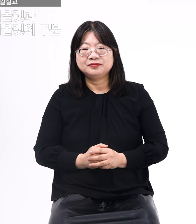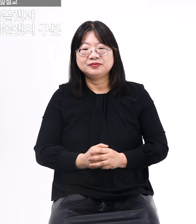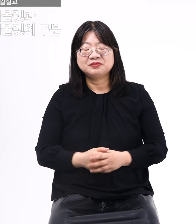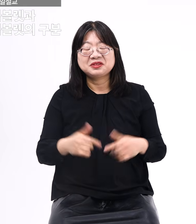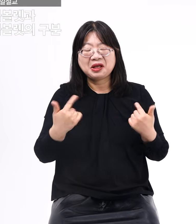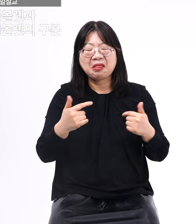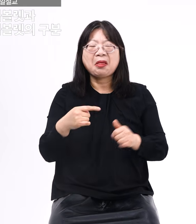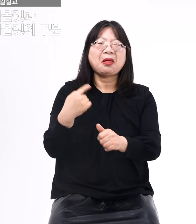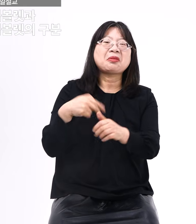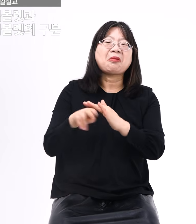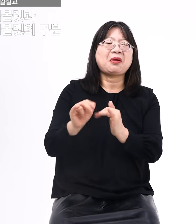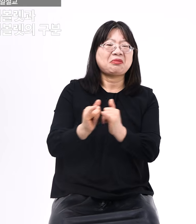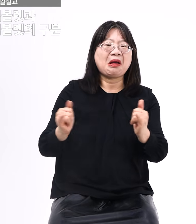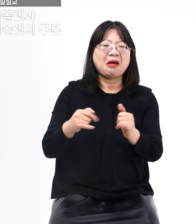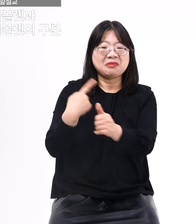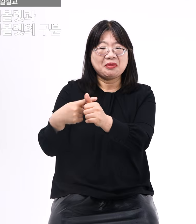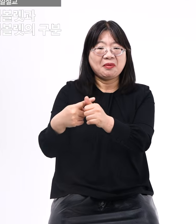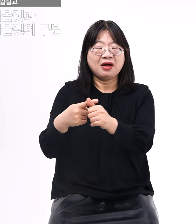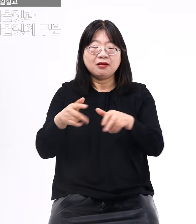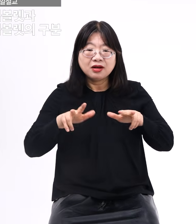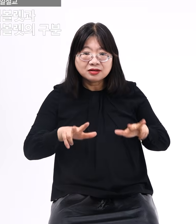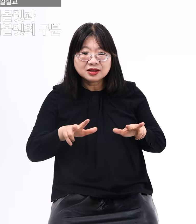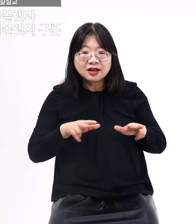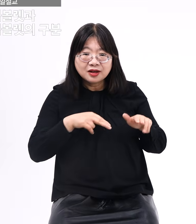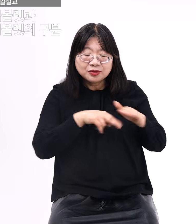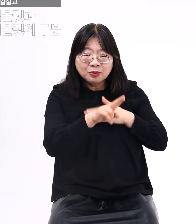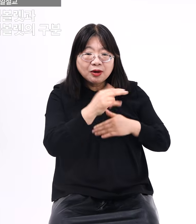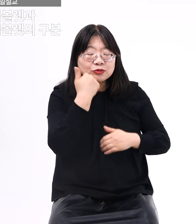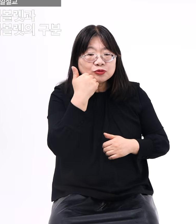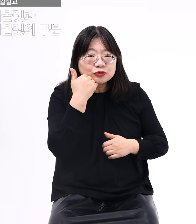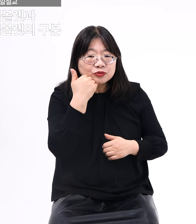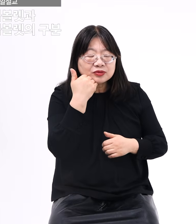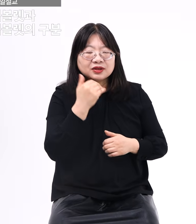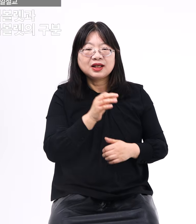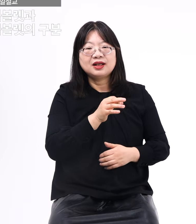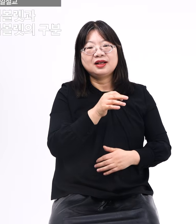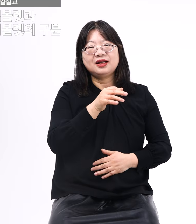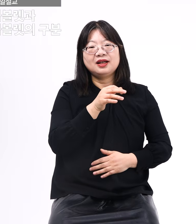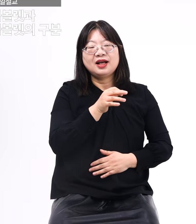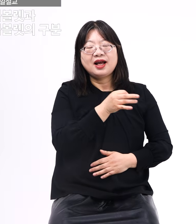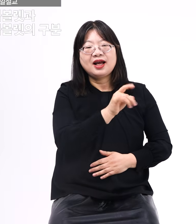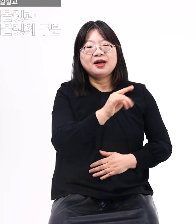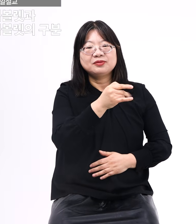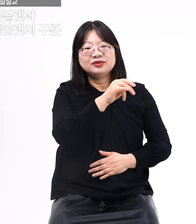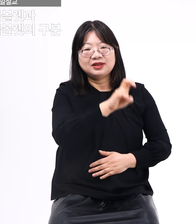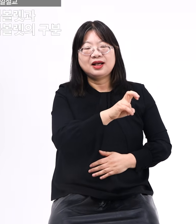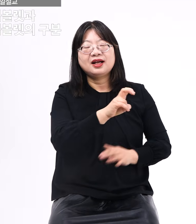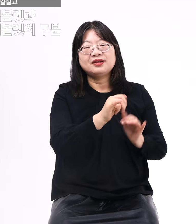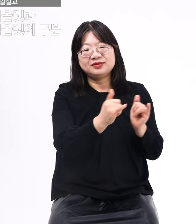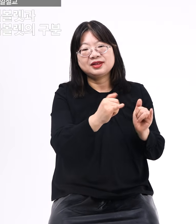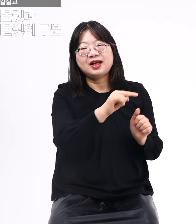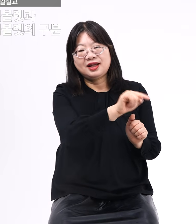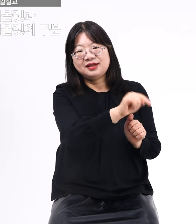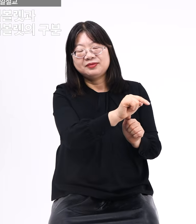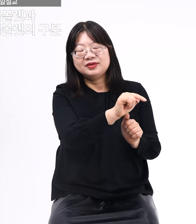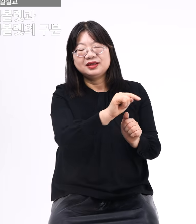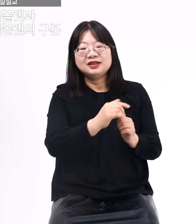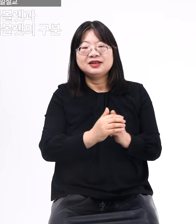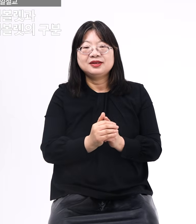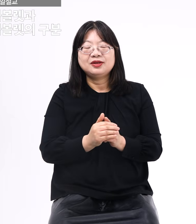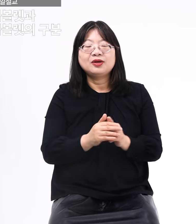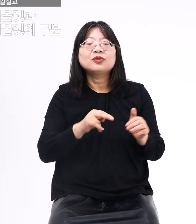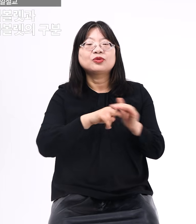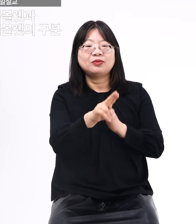뻑하면 도망가는 놈들. 근데 이제는 누가 도망하는 자가 됐어요? 길르앗 입장에서 에브라임